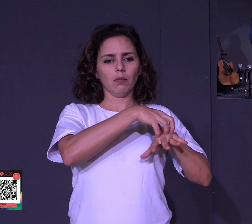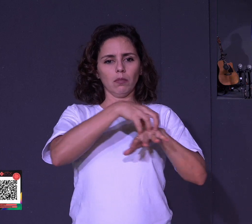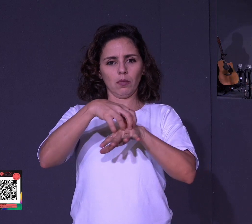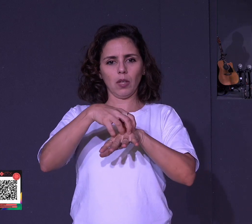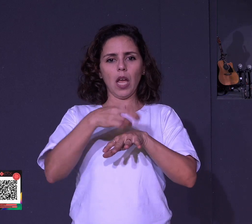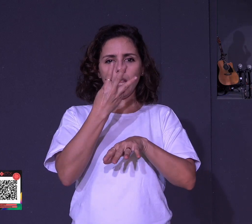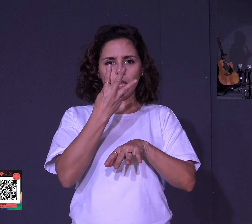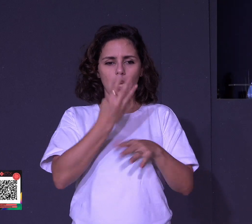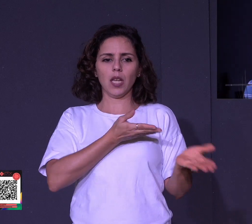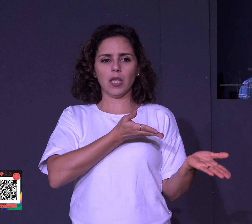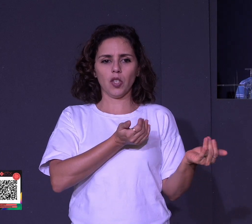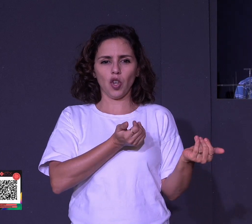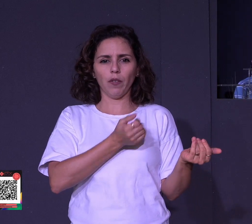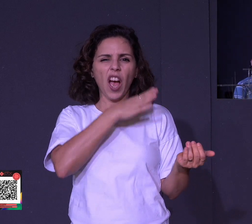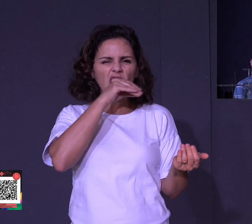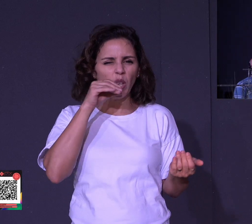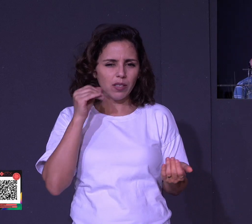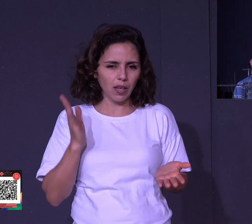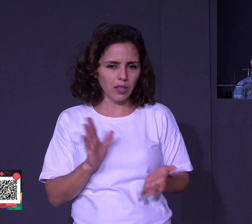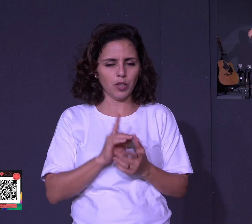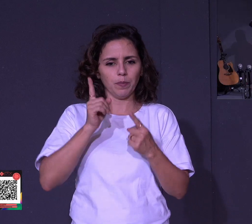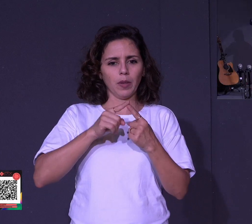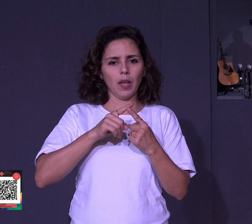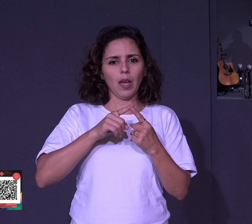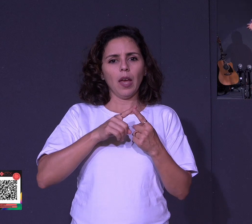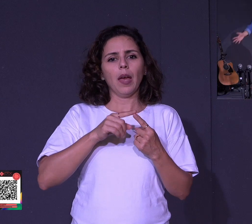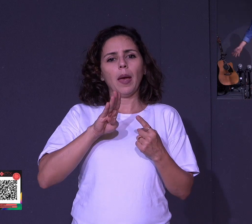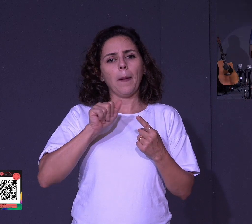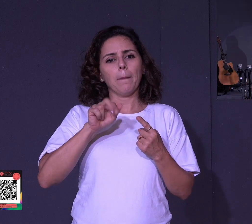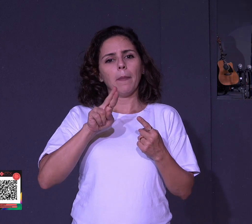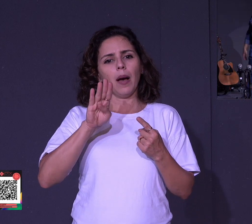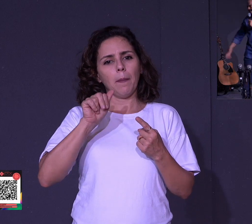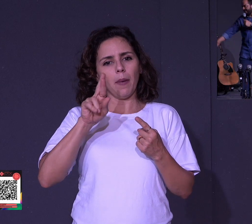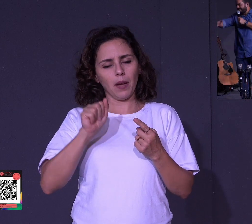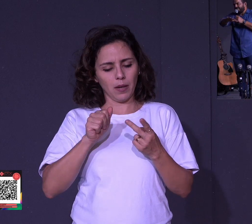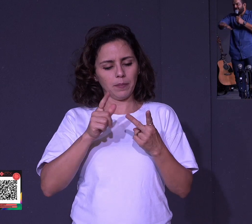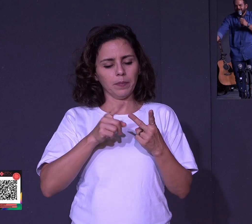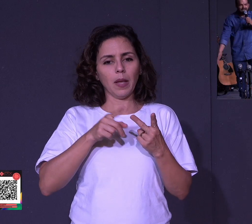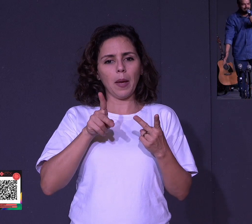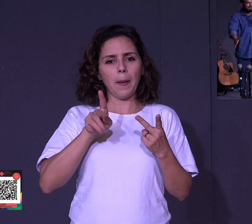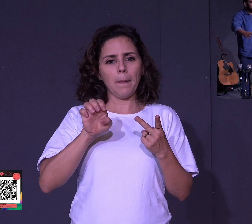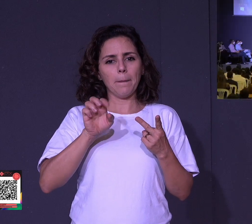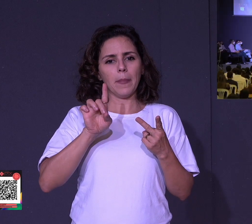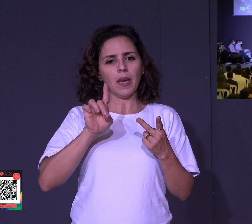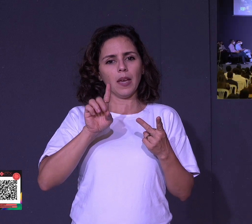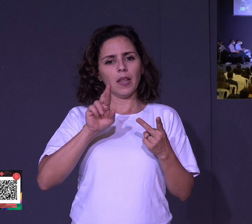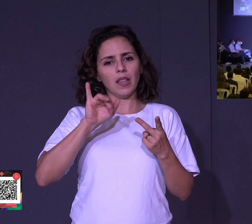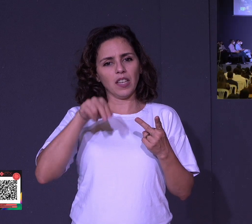Thales. Suzana estava indo com um bocado de menina. Eu digo, se ia passar pelo posto policial, você vai levar uma multa. Divida comigo aqui para a gente